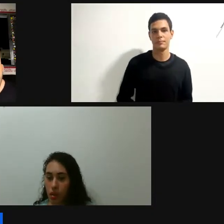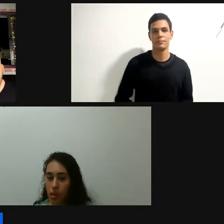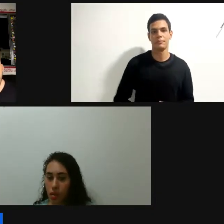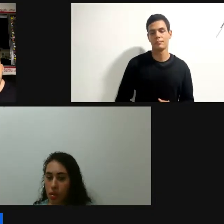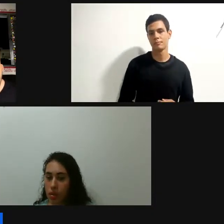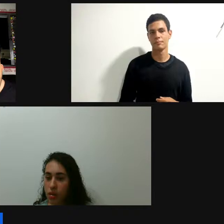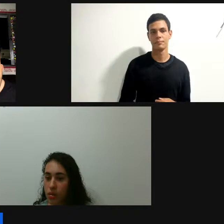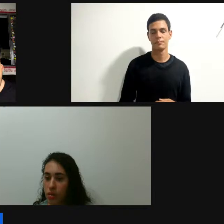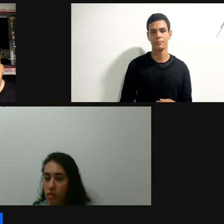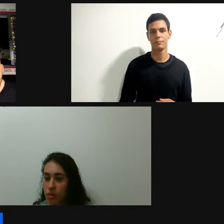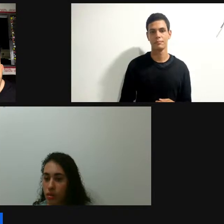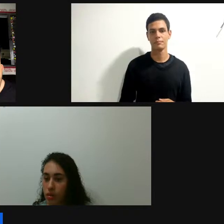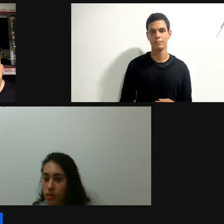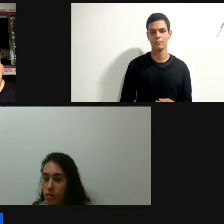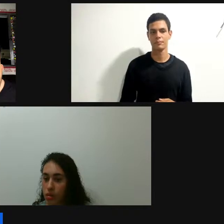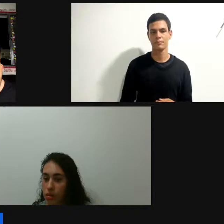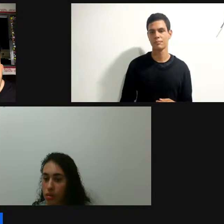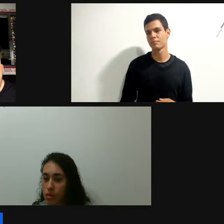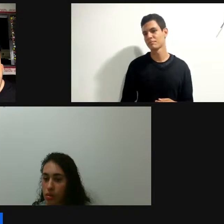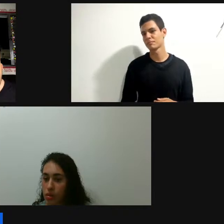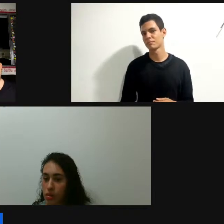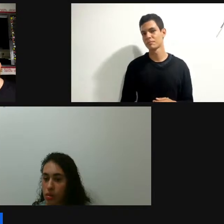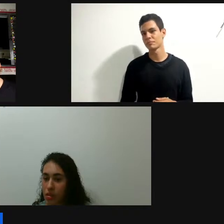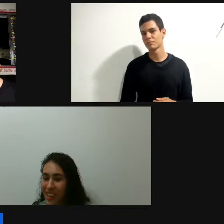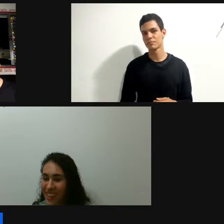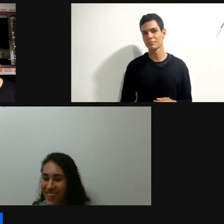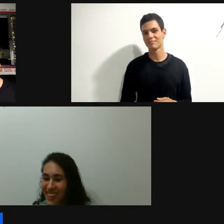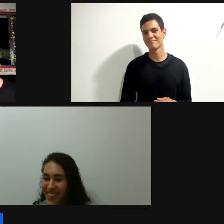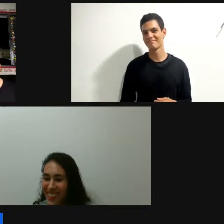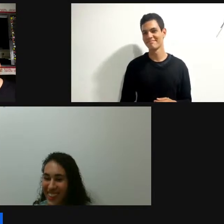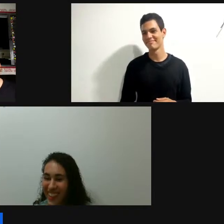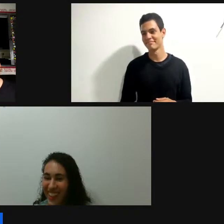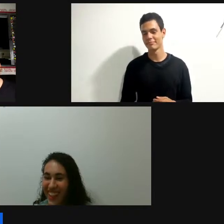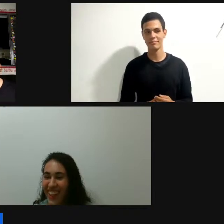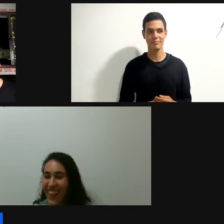Ó, o @impostor anônimo.